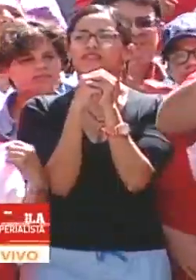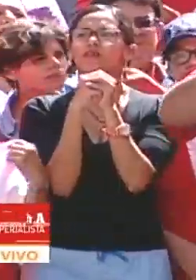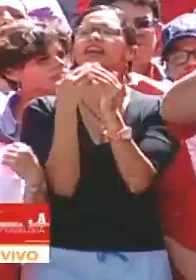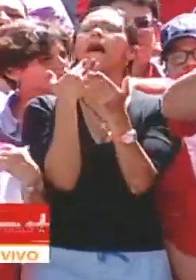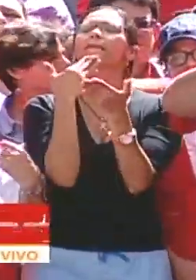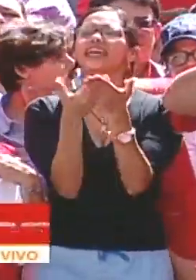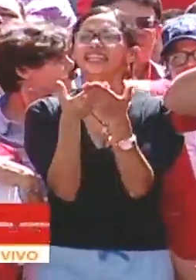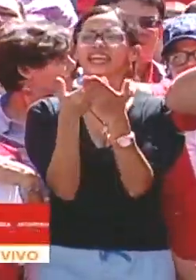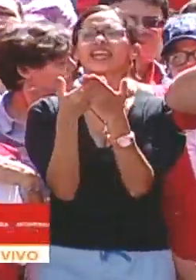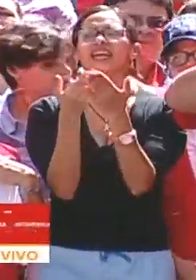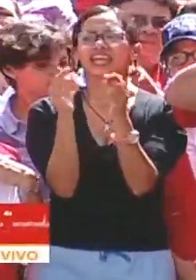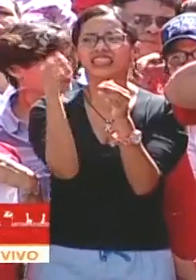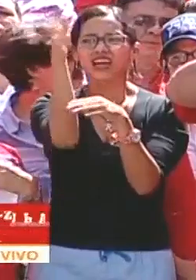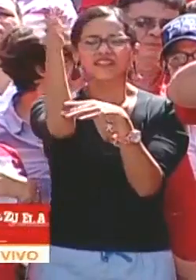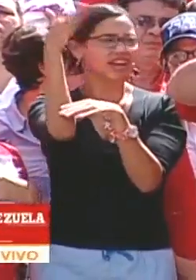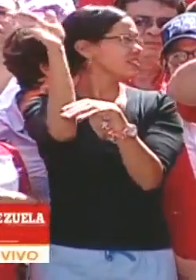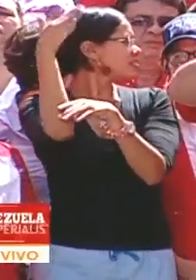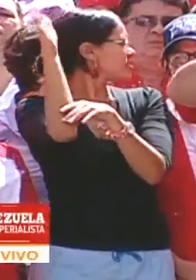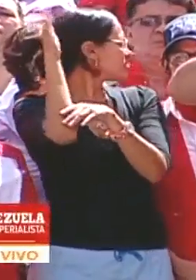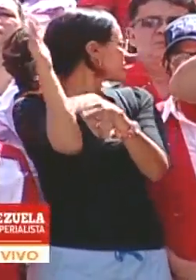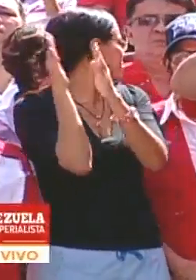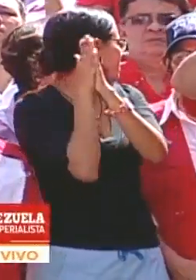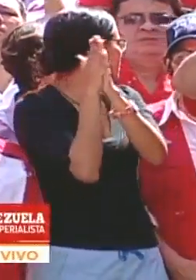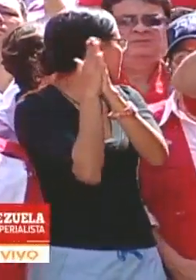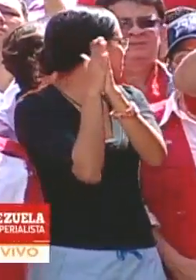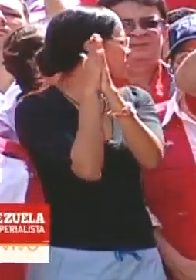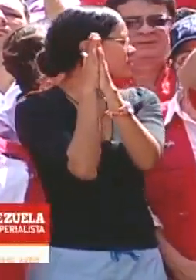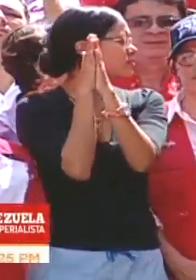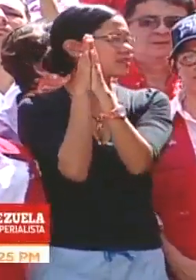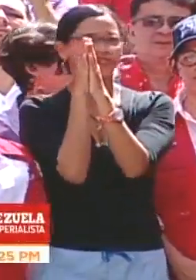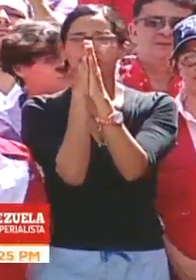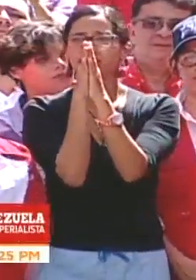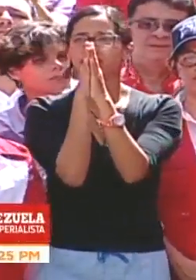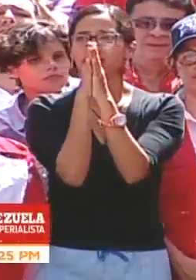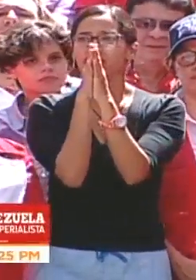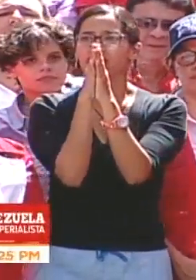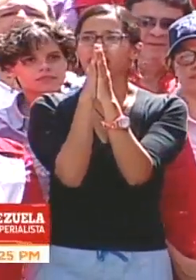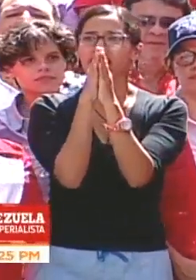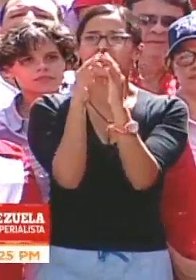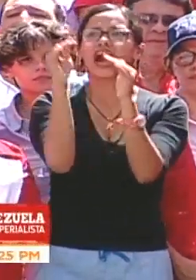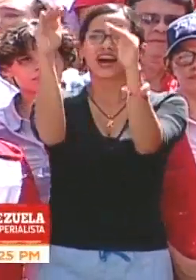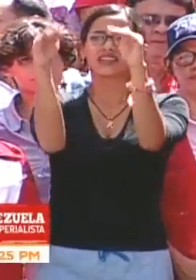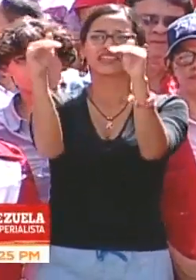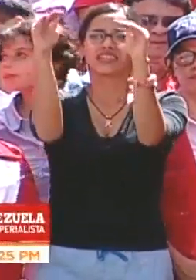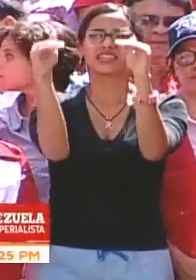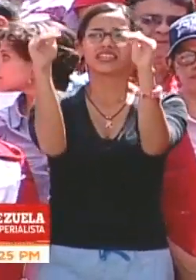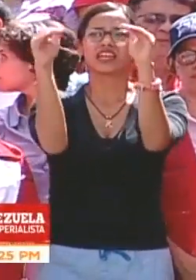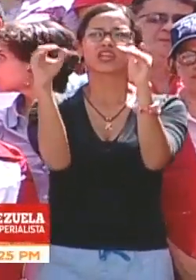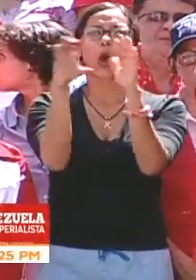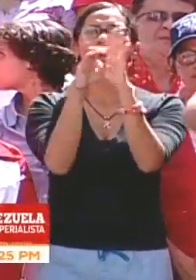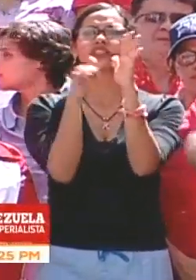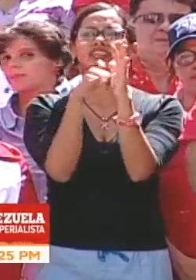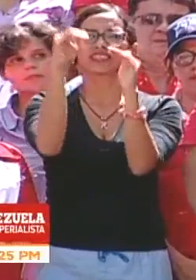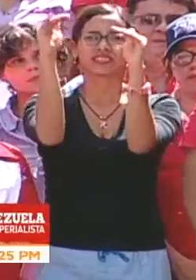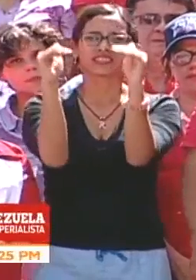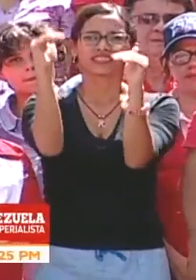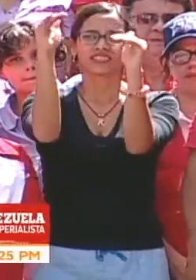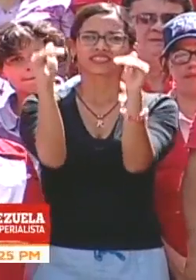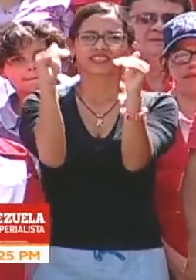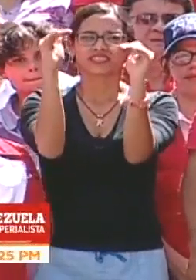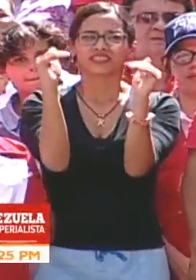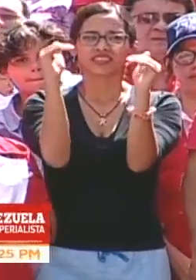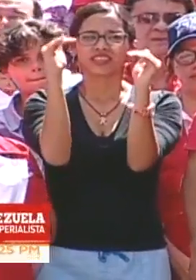Voy a pedirle a los compañeros que tienen pancarta, por favor. Los que la tienen allá atrás también, los que dicen constituyente.